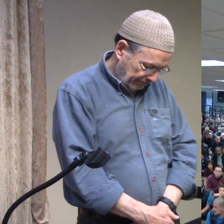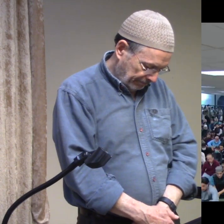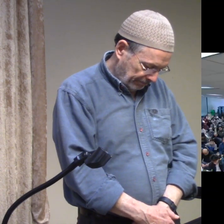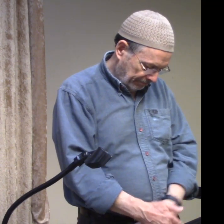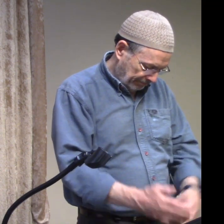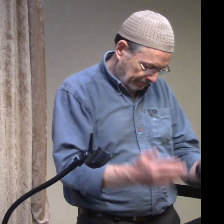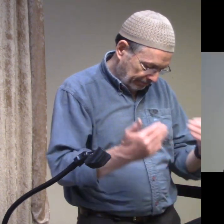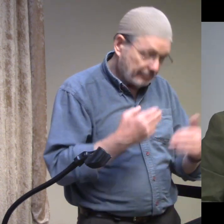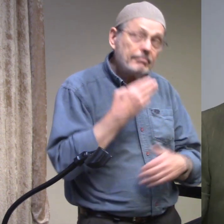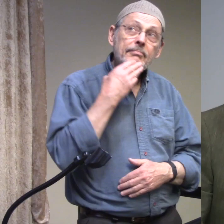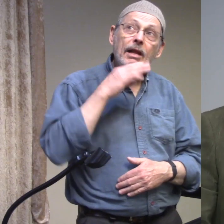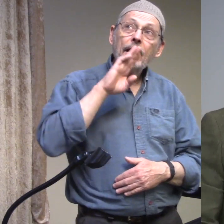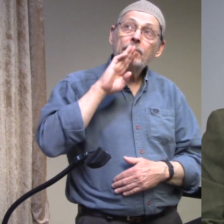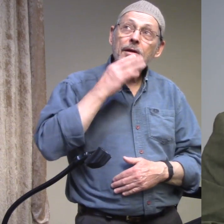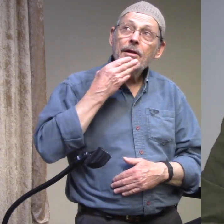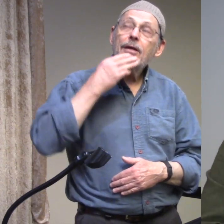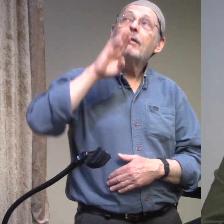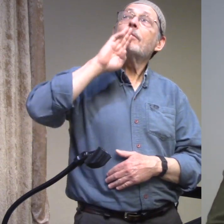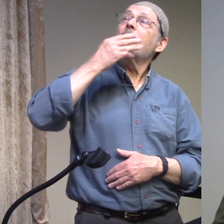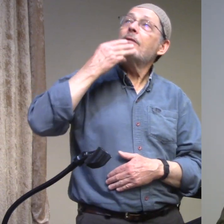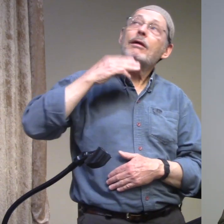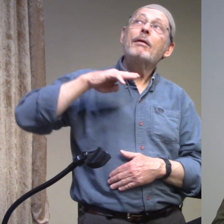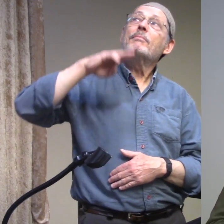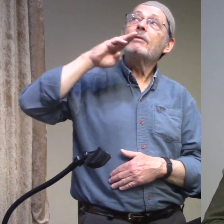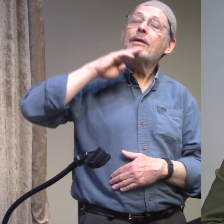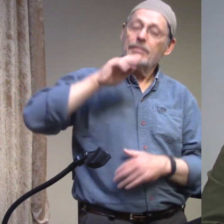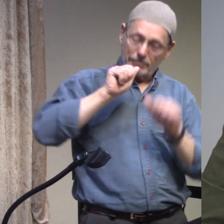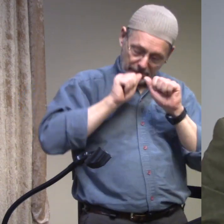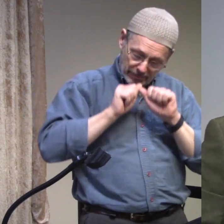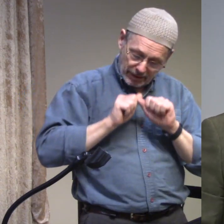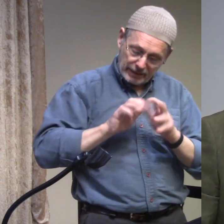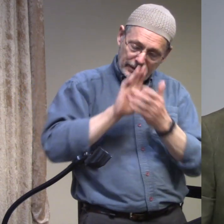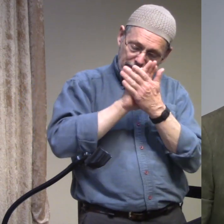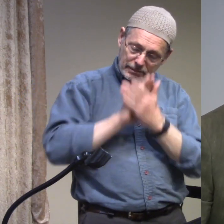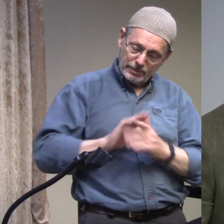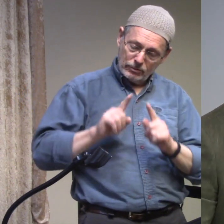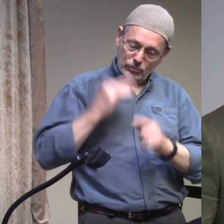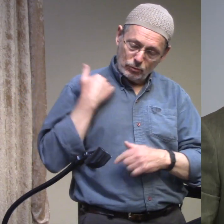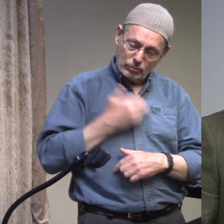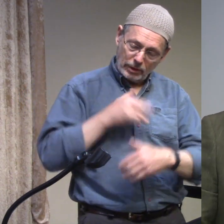الحمد لله الحمد لله الحمد لله والصلاة والسلام على رسول الله.